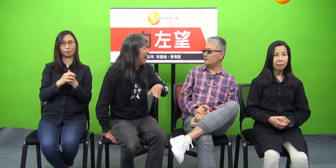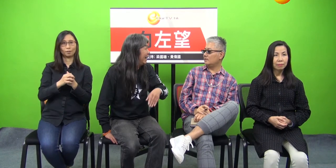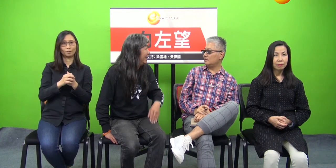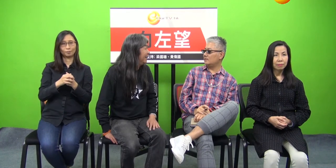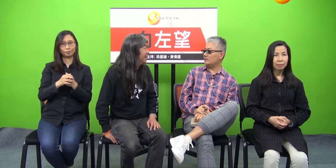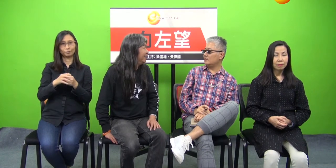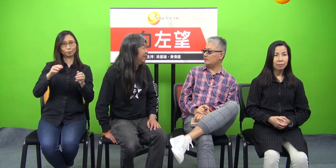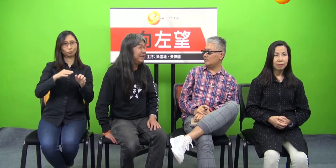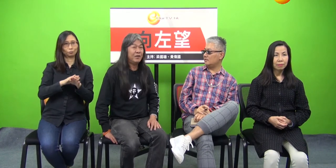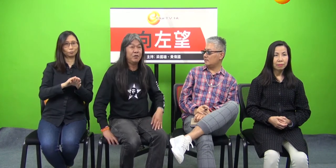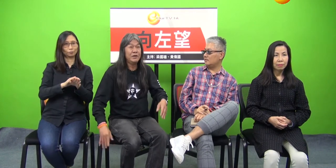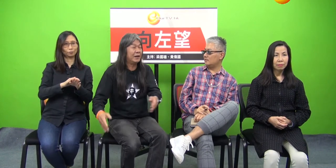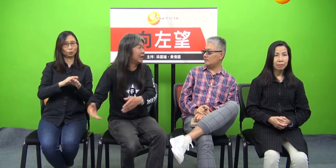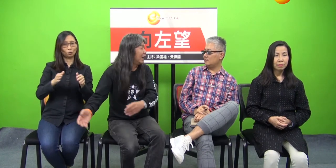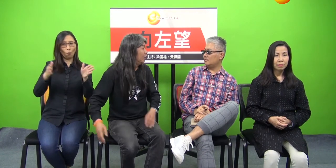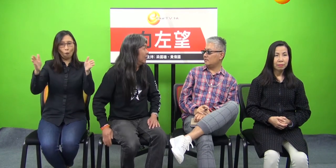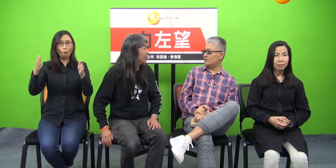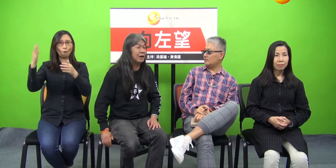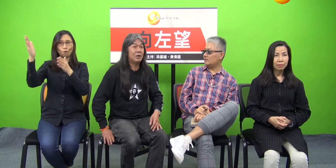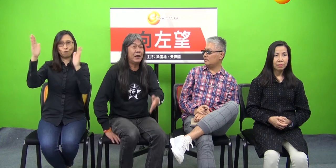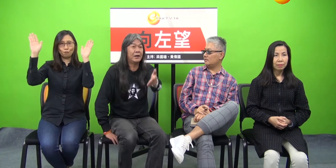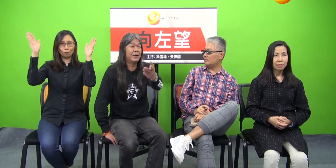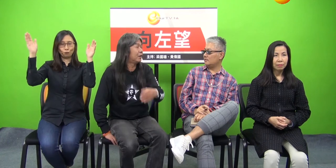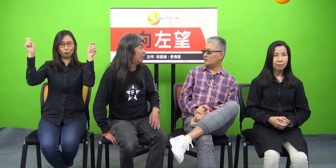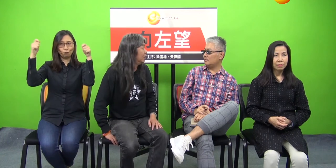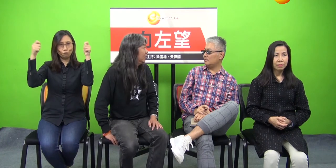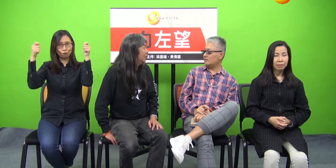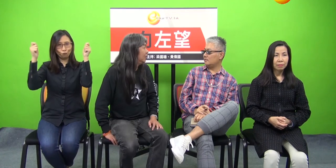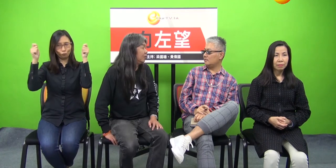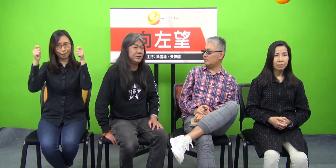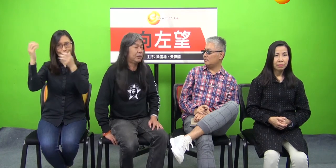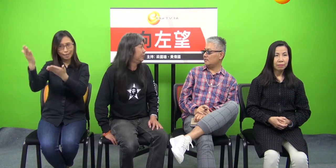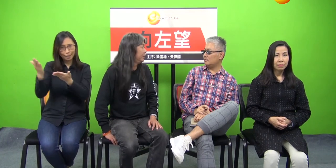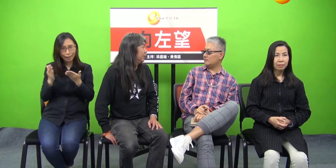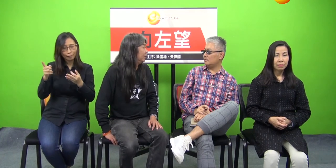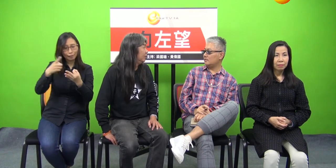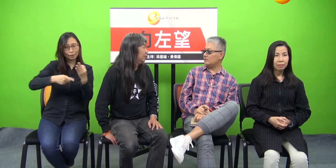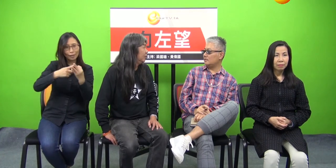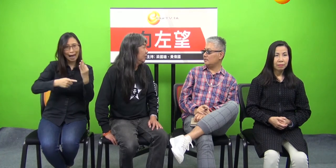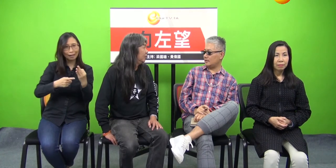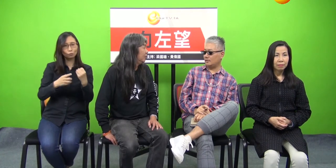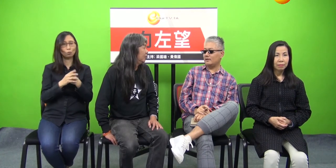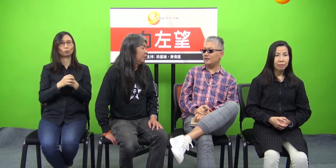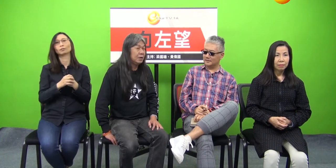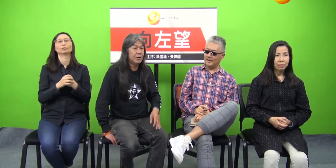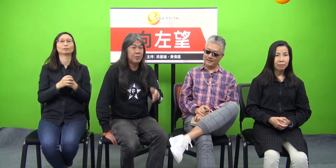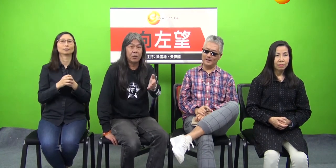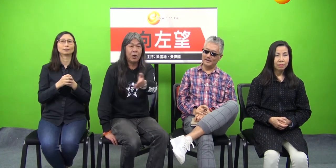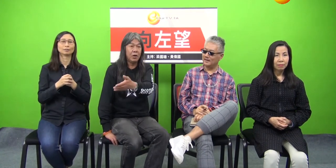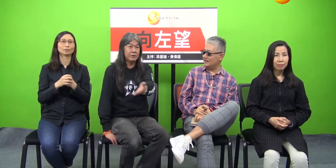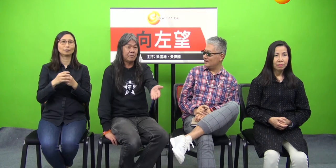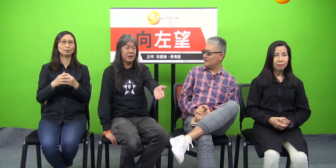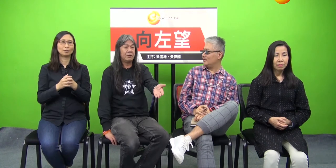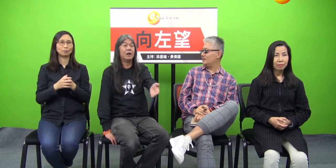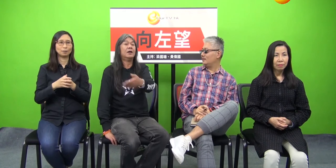舐鞋啊！歡迎呢個冷容啊！冷容係咩人嚟噶哥？我唔知佢係邊個。 冷容係我 識。你咪同你